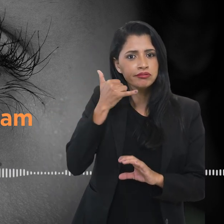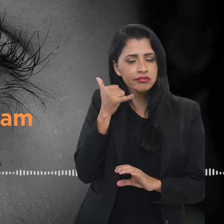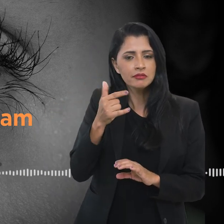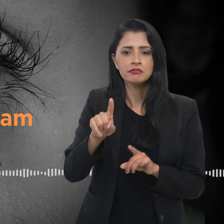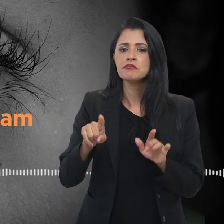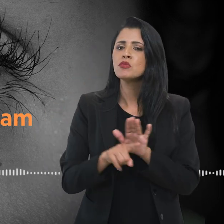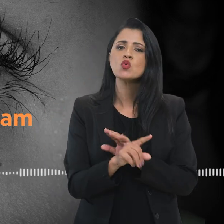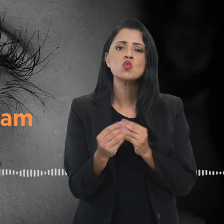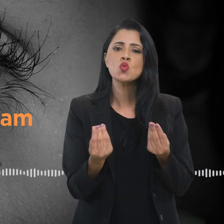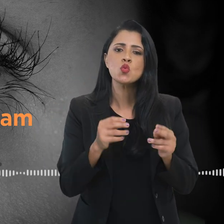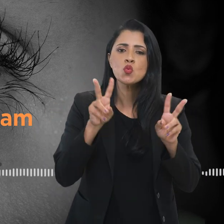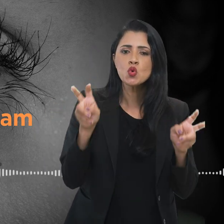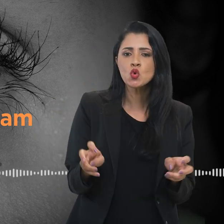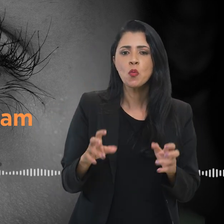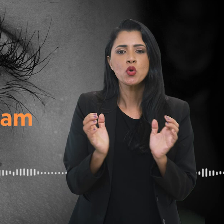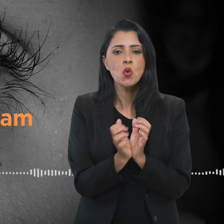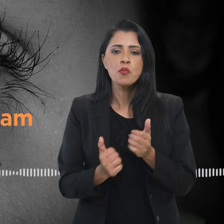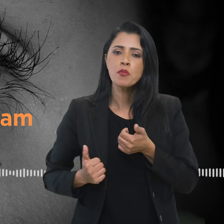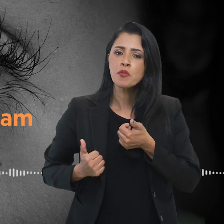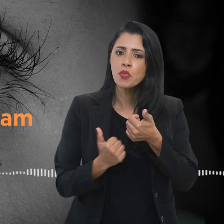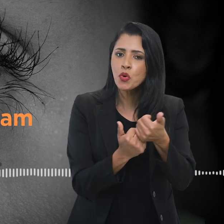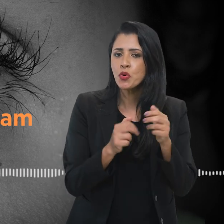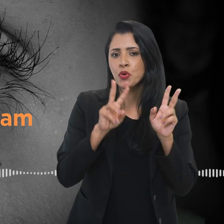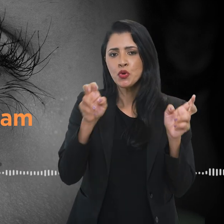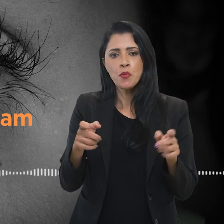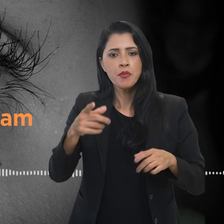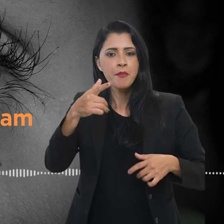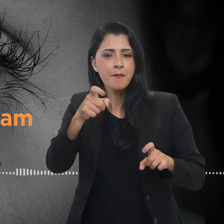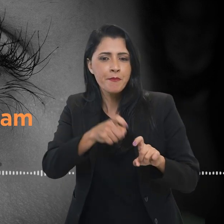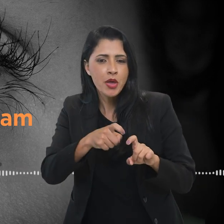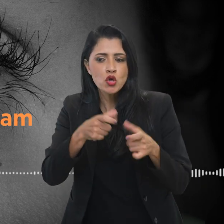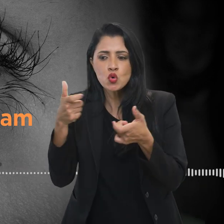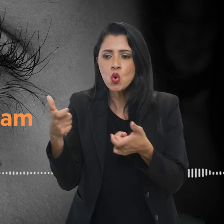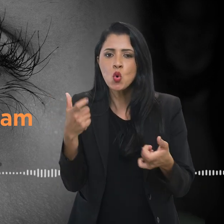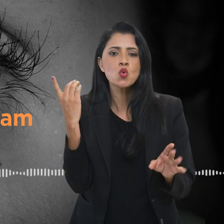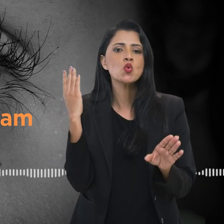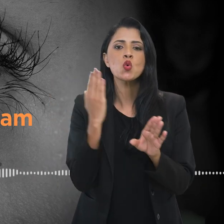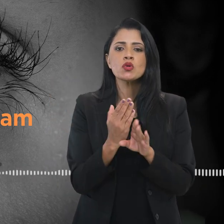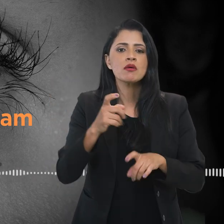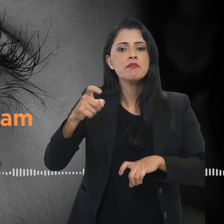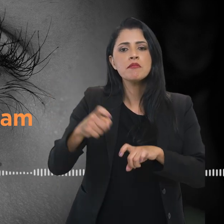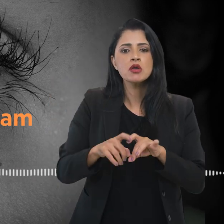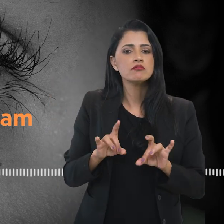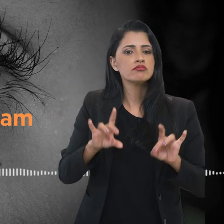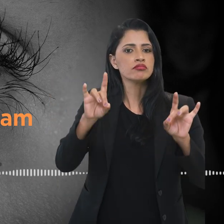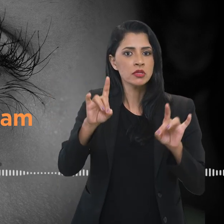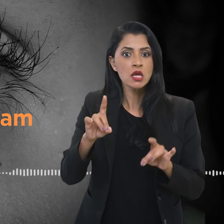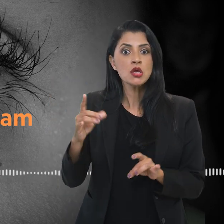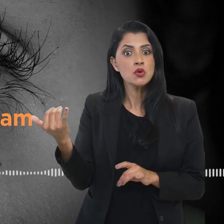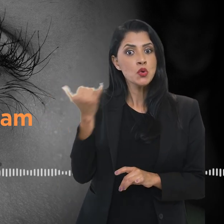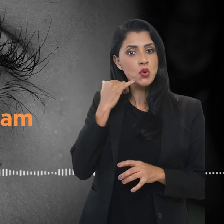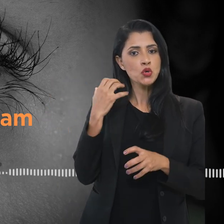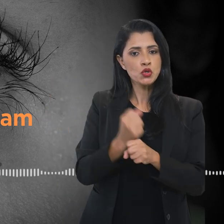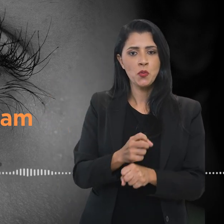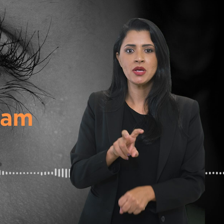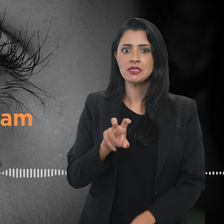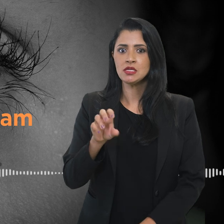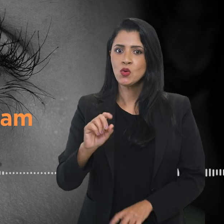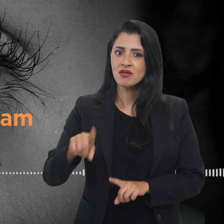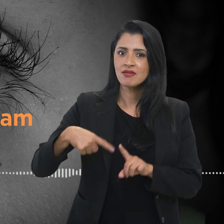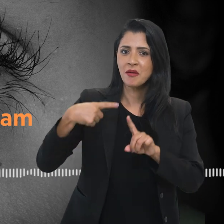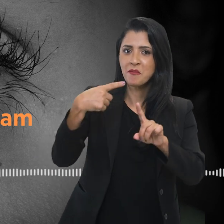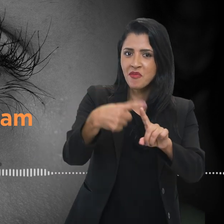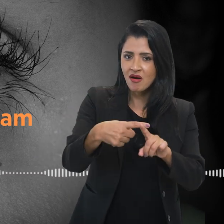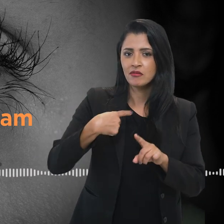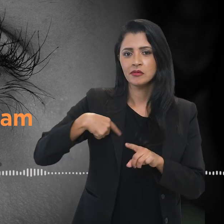para perguntar sobre grupos de apoio, sobre médicos, onde encontrar um especialista. Foram 50 ligações a mais